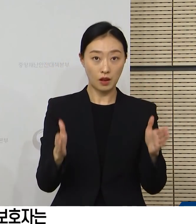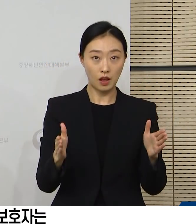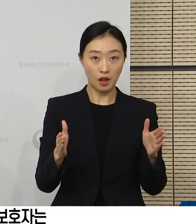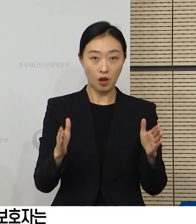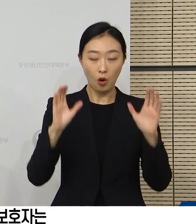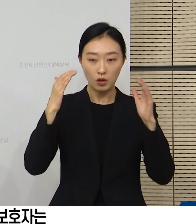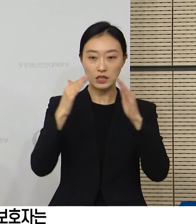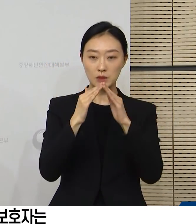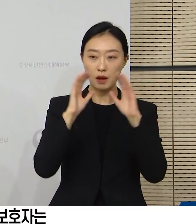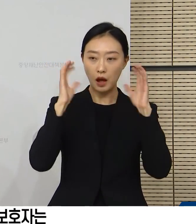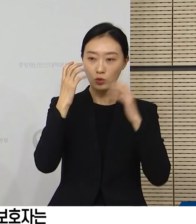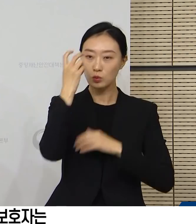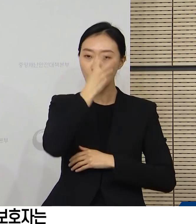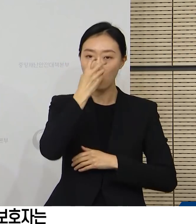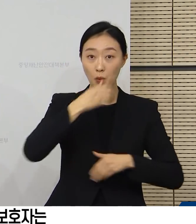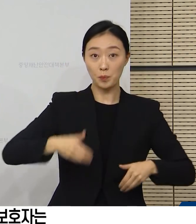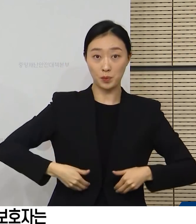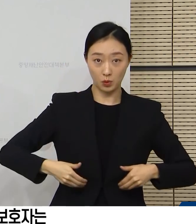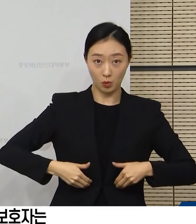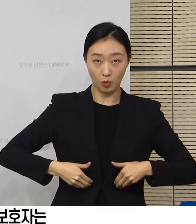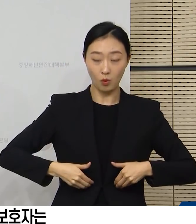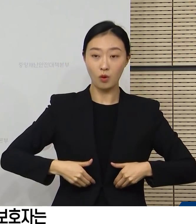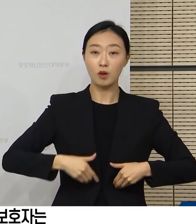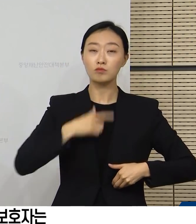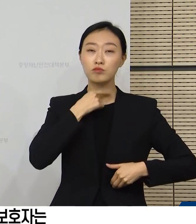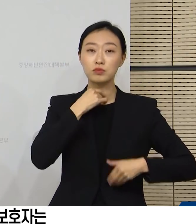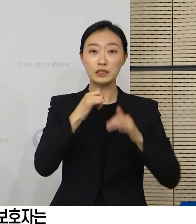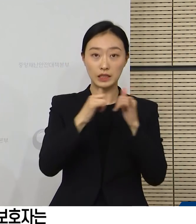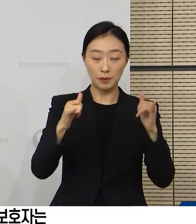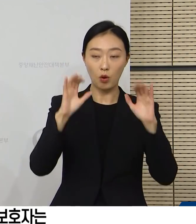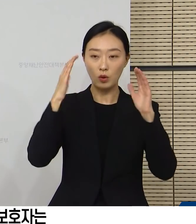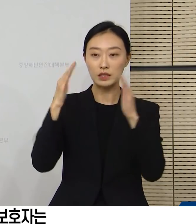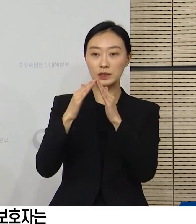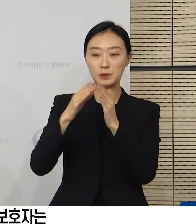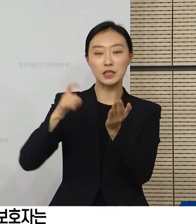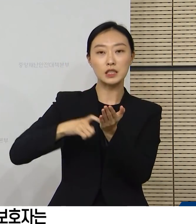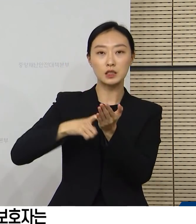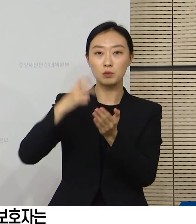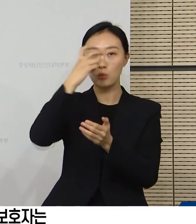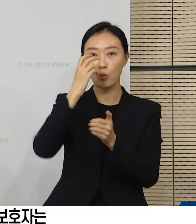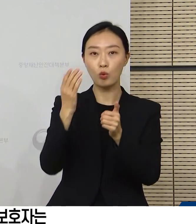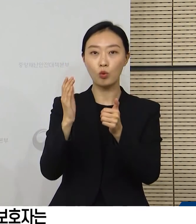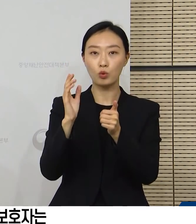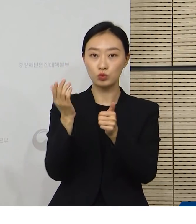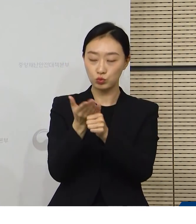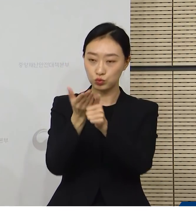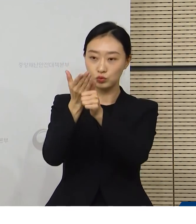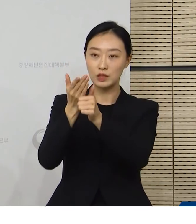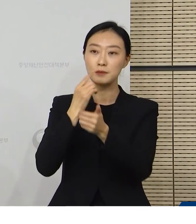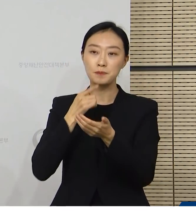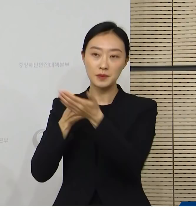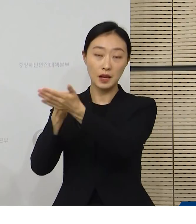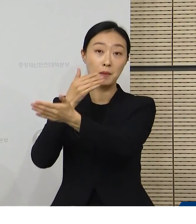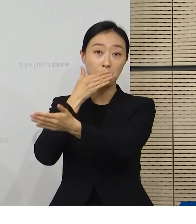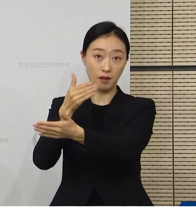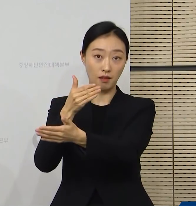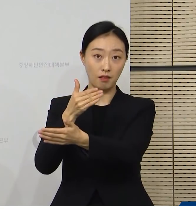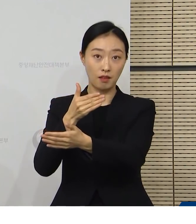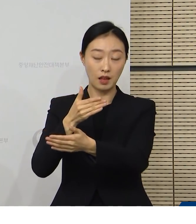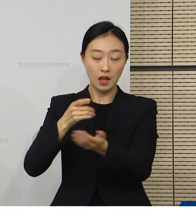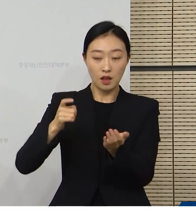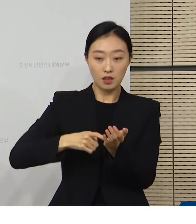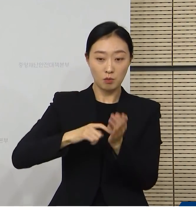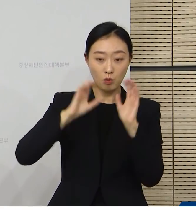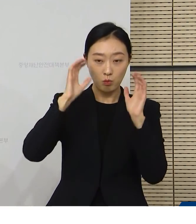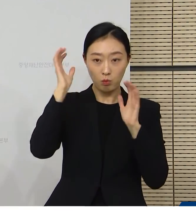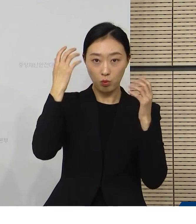돌봄을 필요로 하는 보호자는 어린이집의 긴급 보육을 이용하실 수 있습니다. 긴급 보육을 실시하지